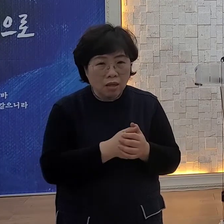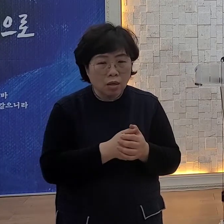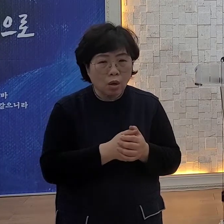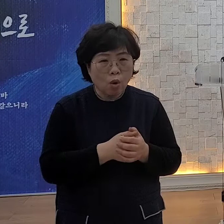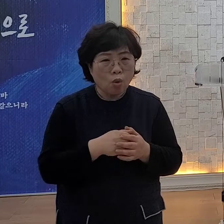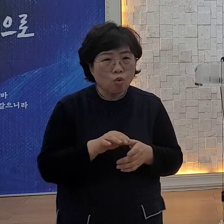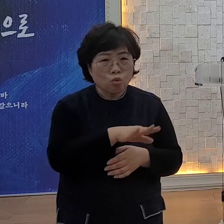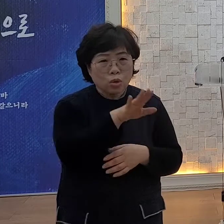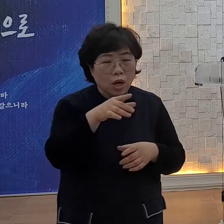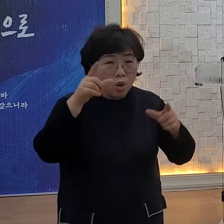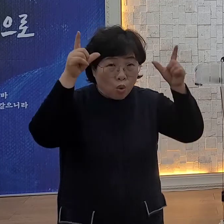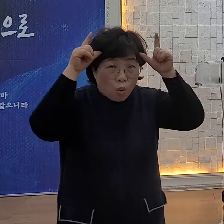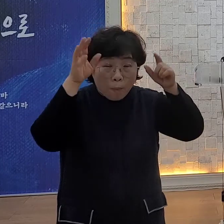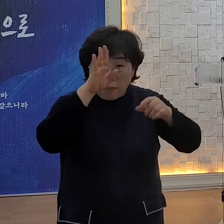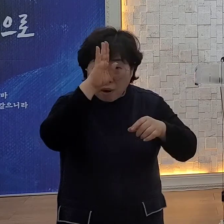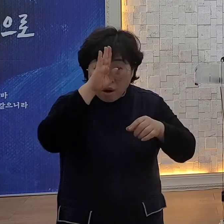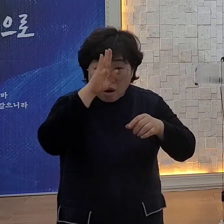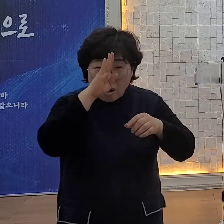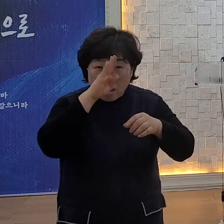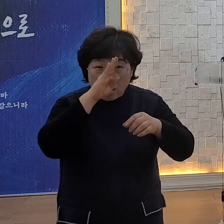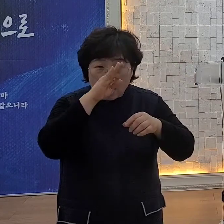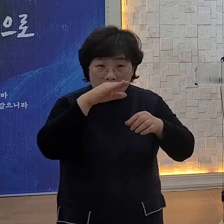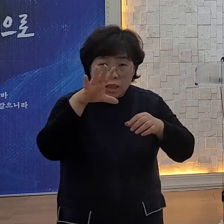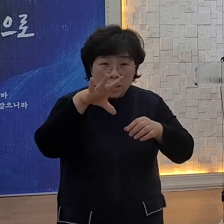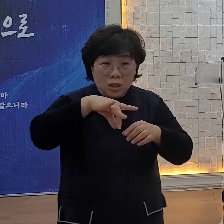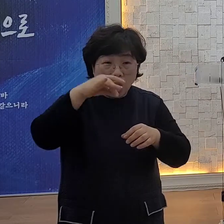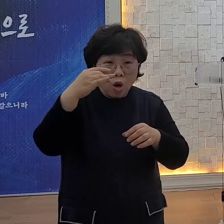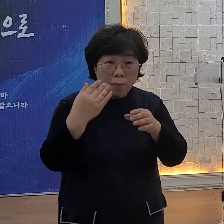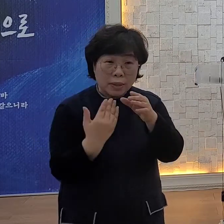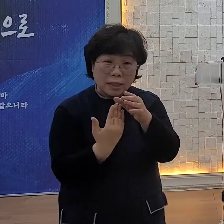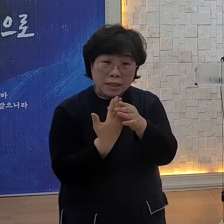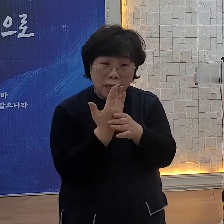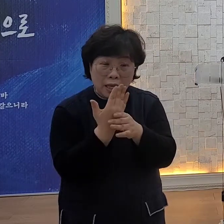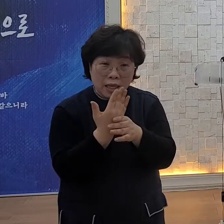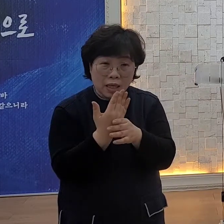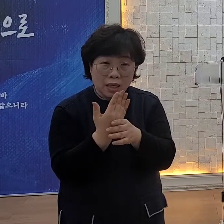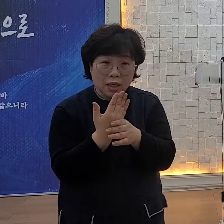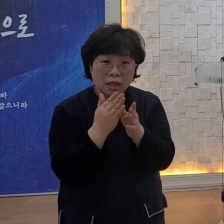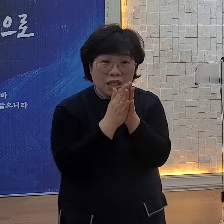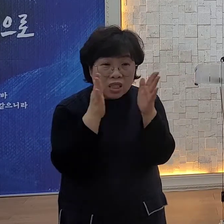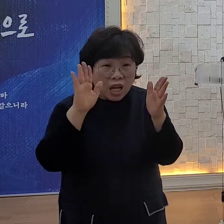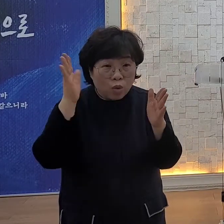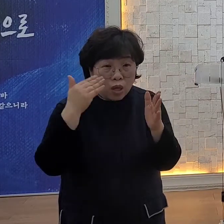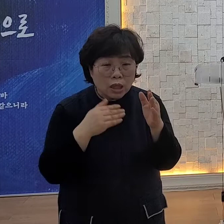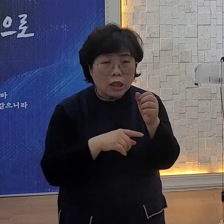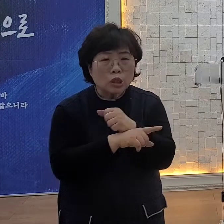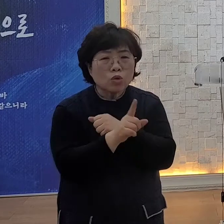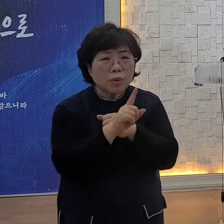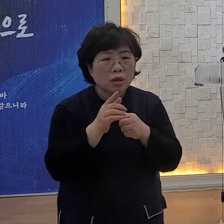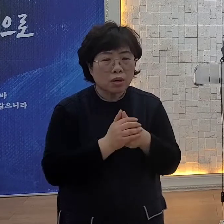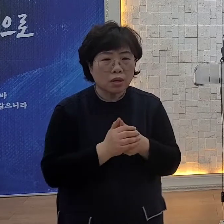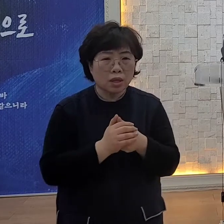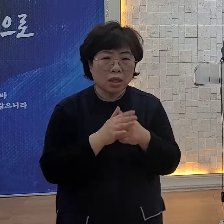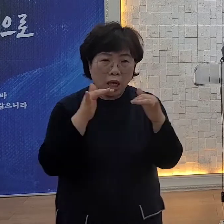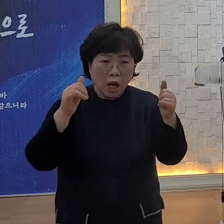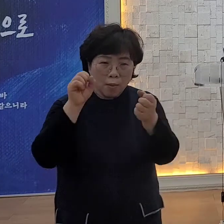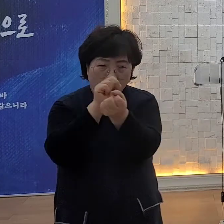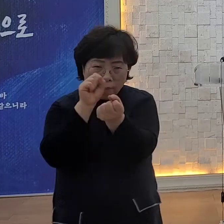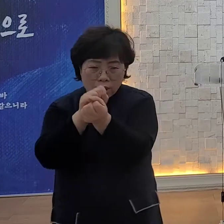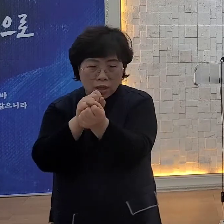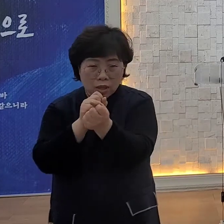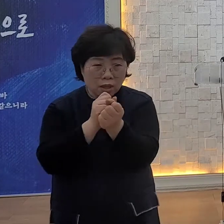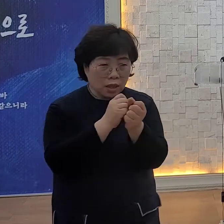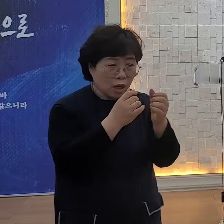왔냐는 거예요. 그러니까 머리에 구멍이 생길 만큼 이런 위험한 병인데 그리고 사람한테 옮기면 우리 사람도 전염된다